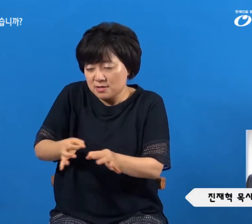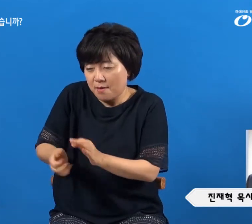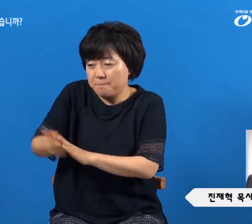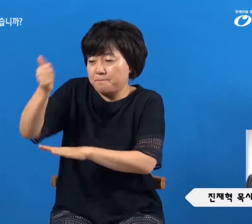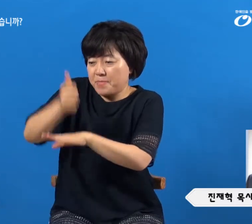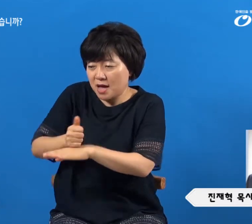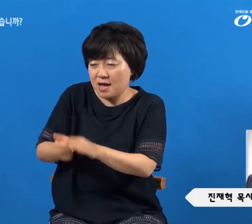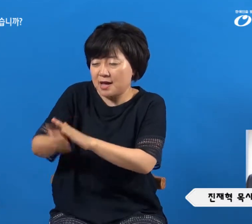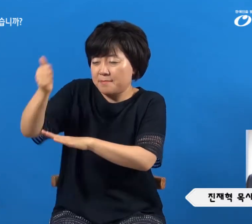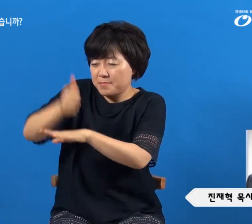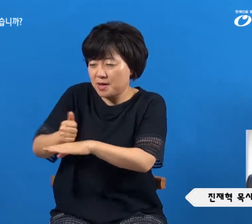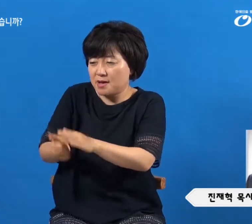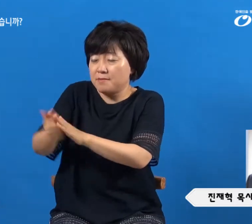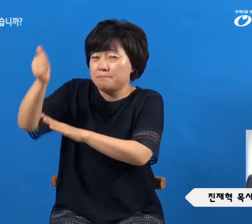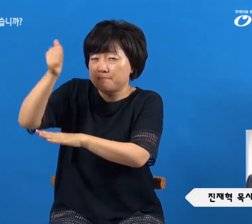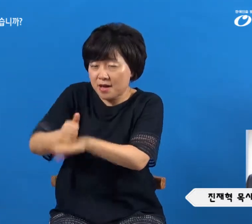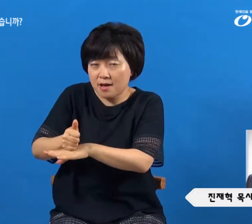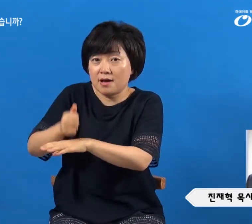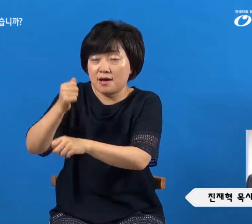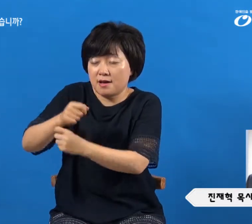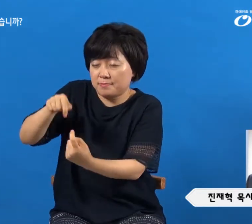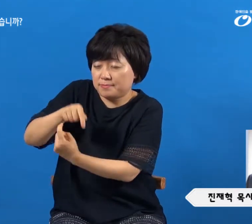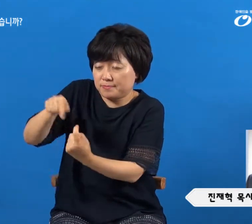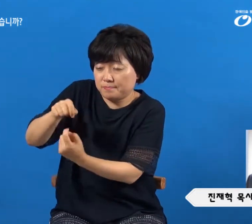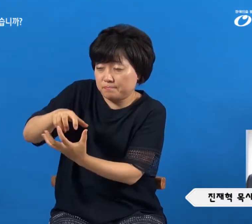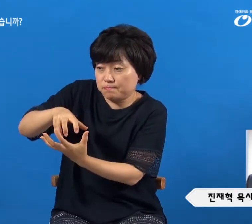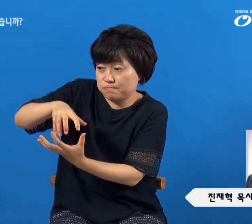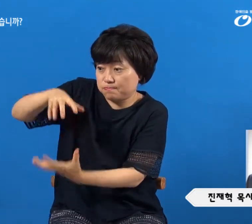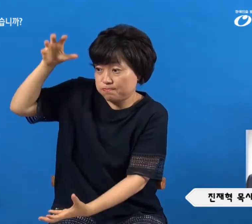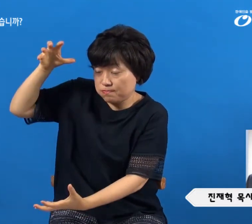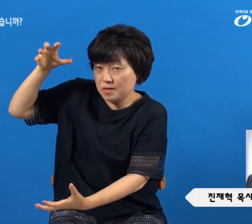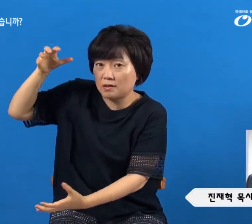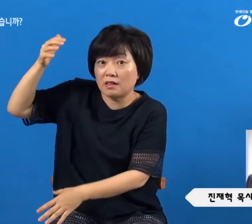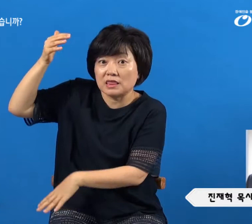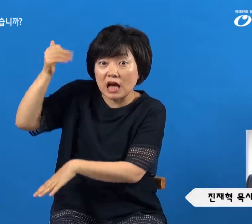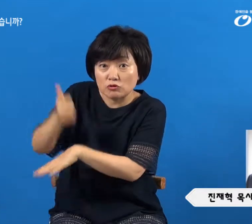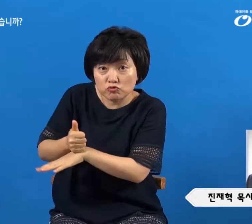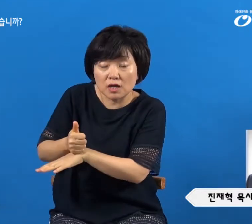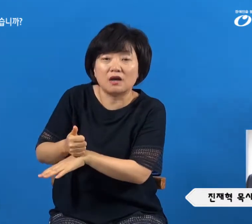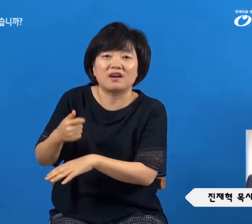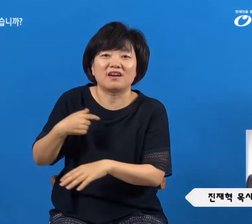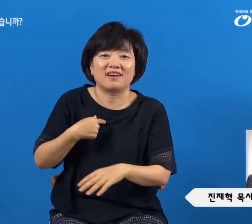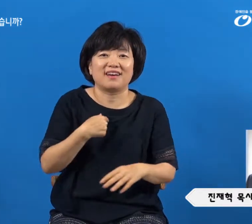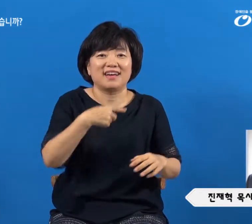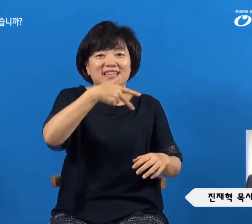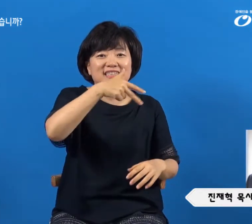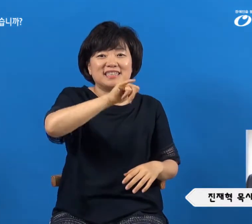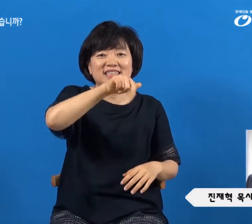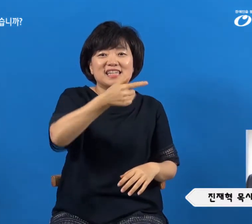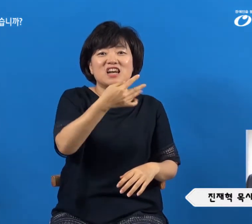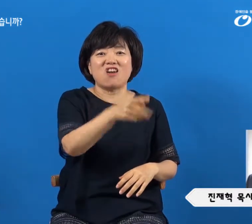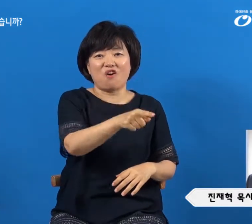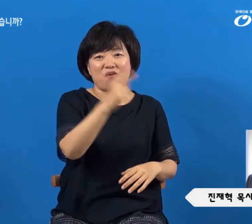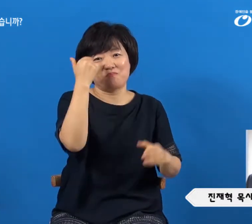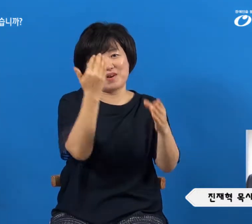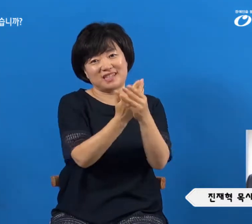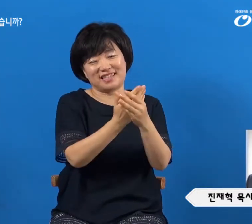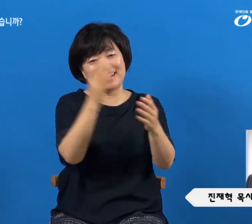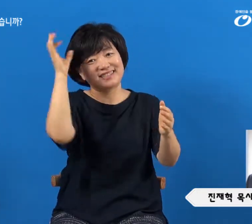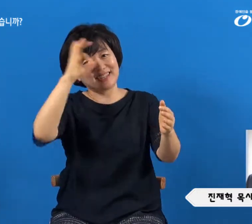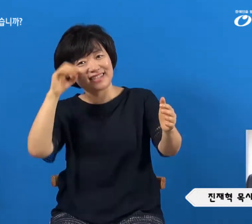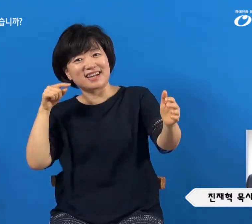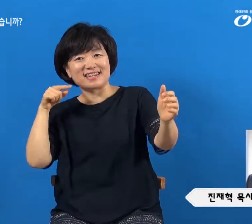이렇게 이야기합니다. 나는 사람들이 지나가면서 1불짜리만 던져줘서 나는 늘 거지인